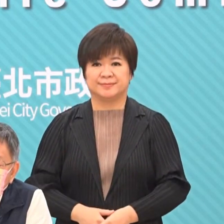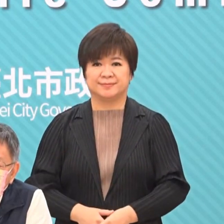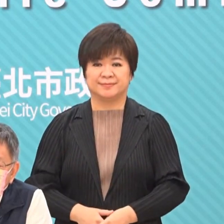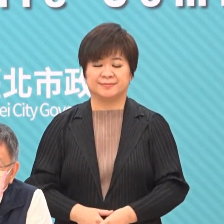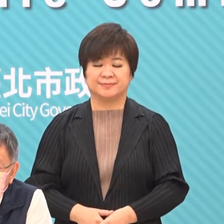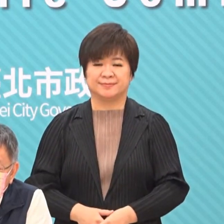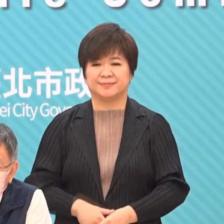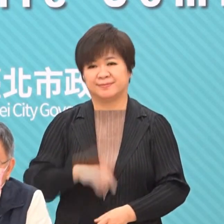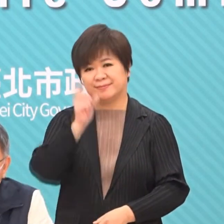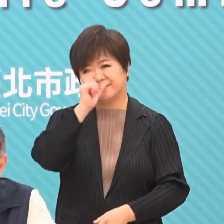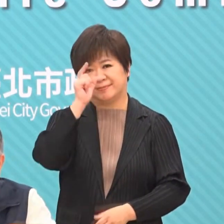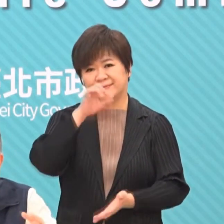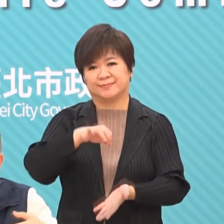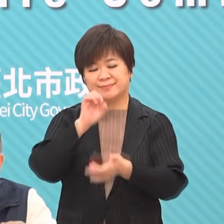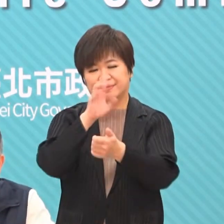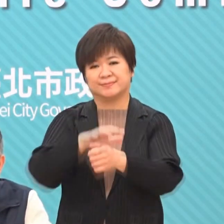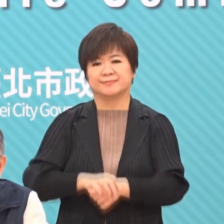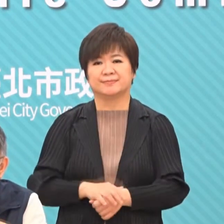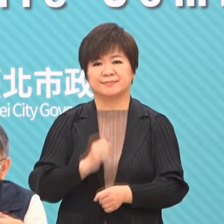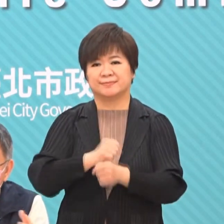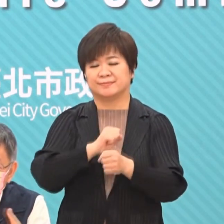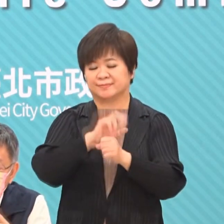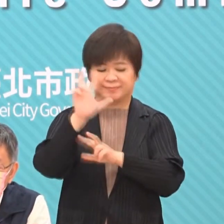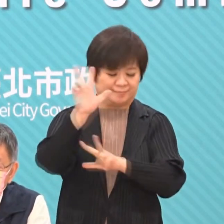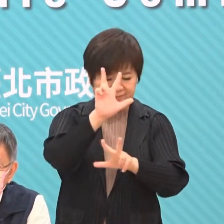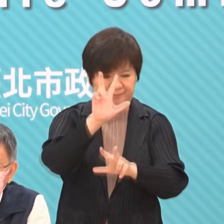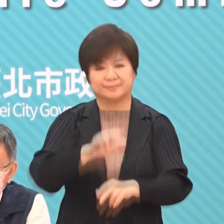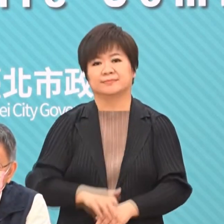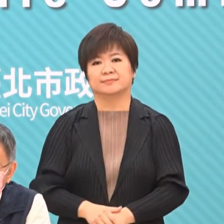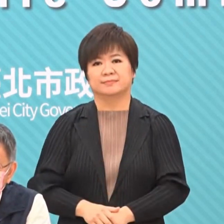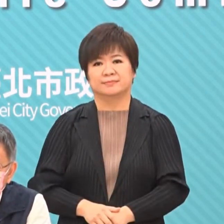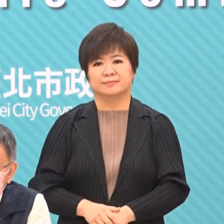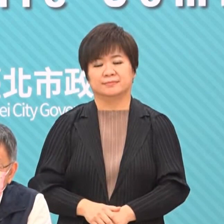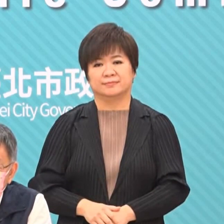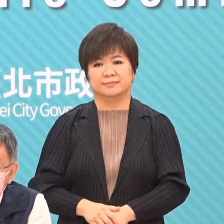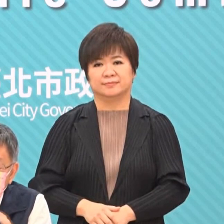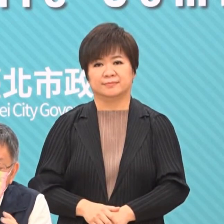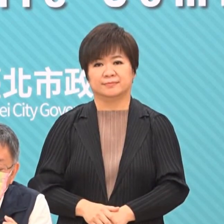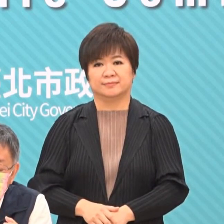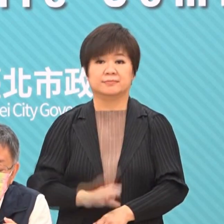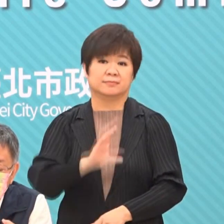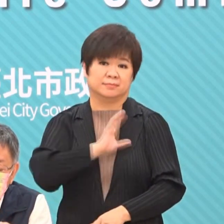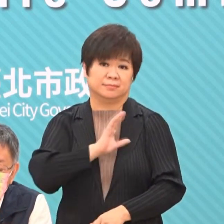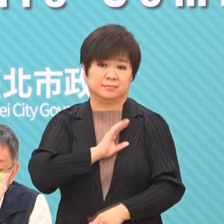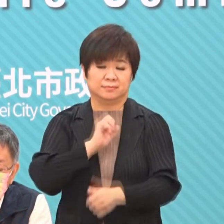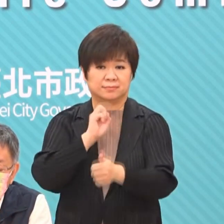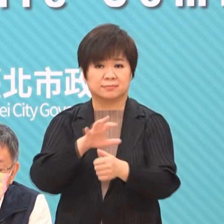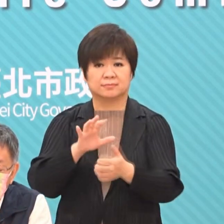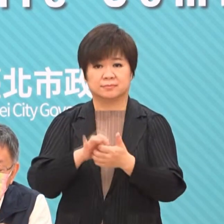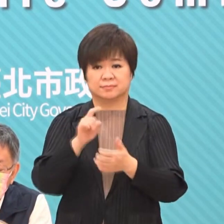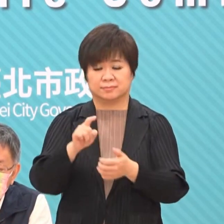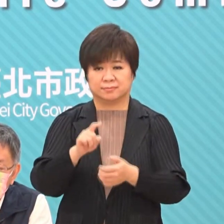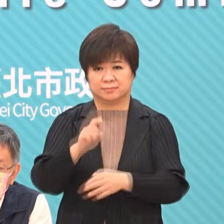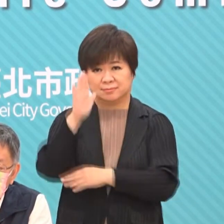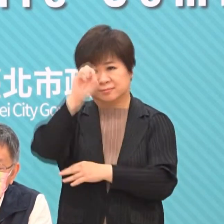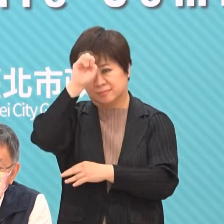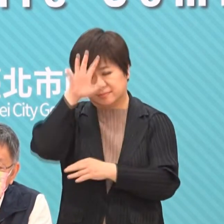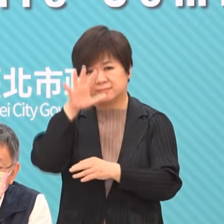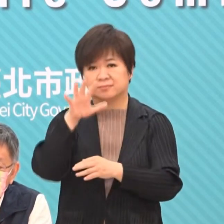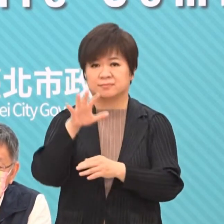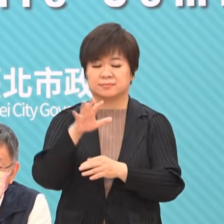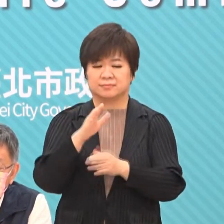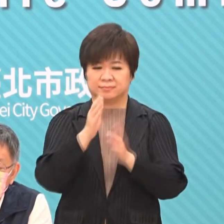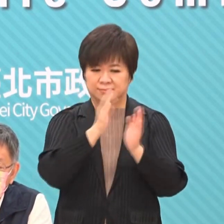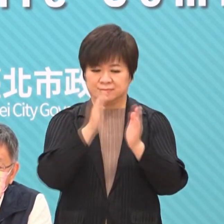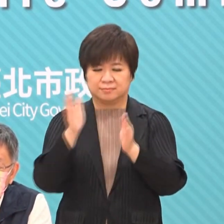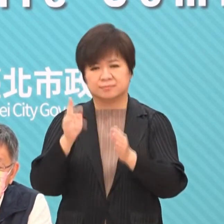还是那一句话啦，就该怎么做就怎么做嘛。就那当然是这样的，就特定的政党要做特定的政治